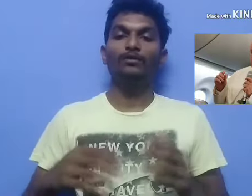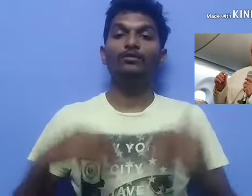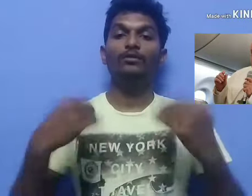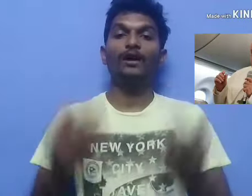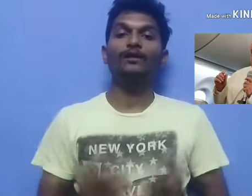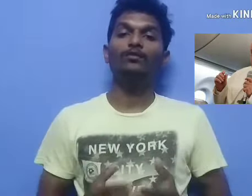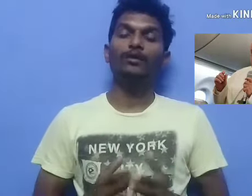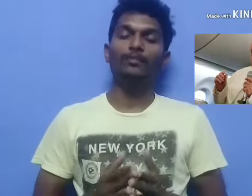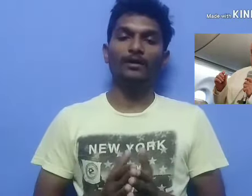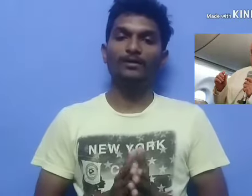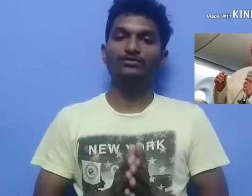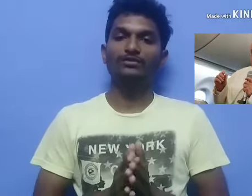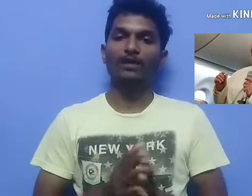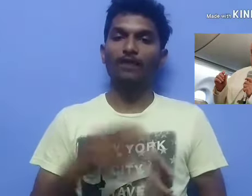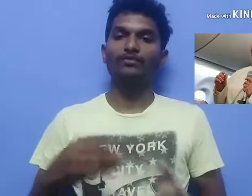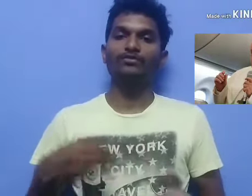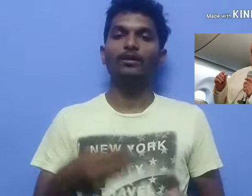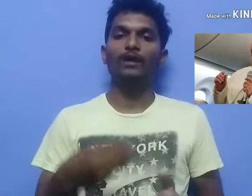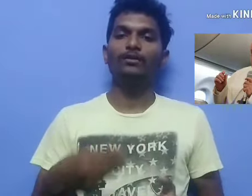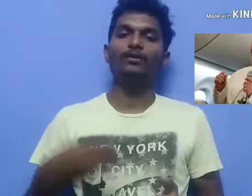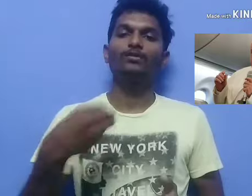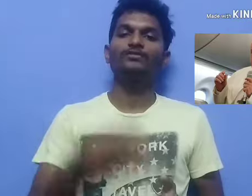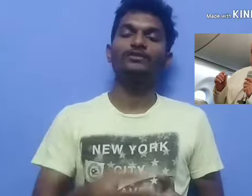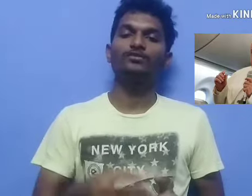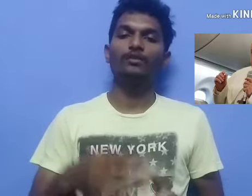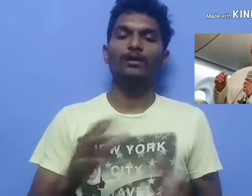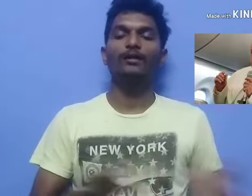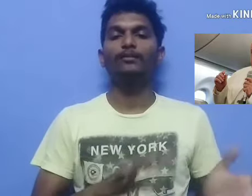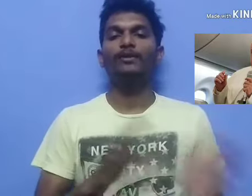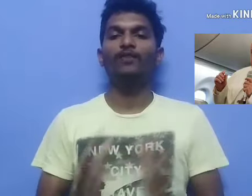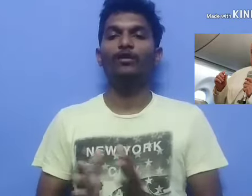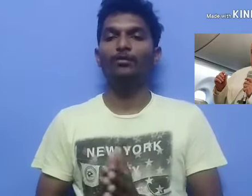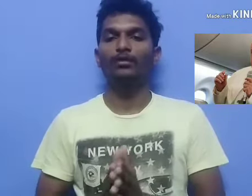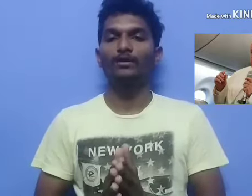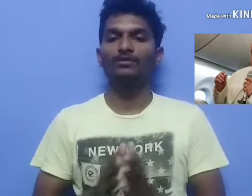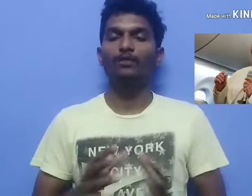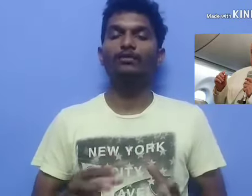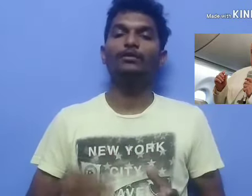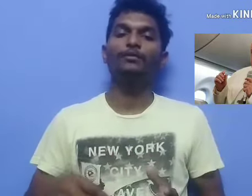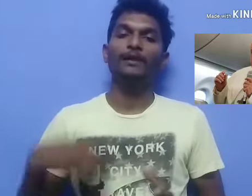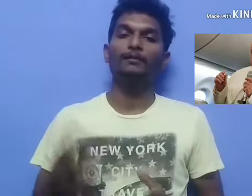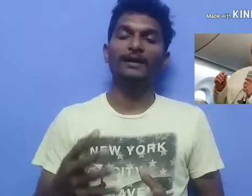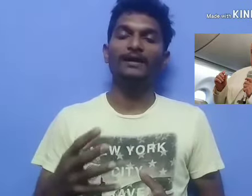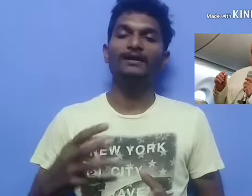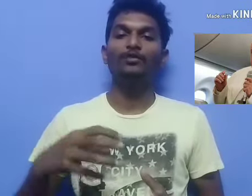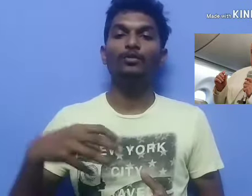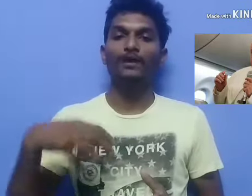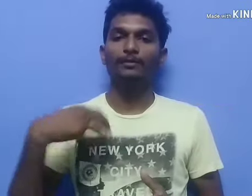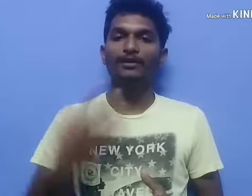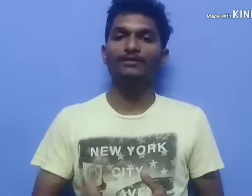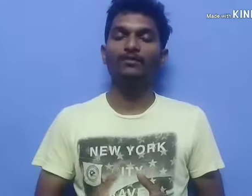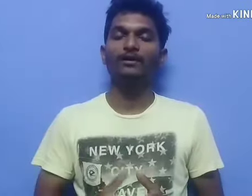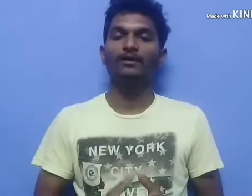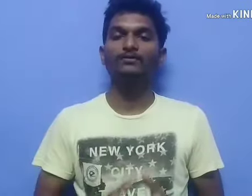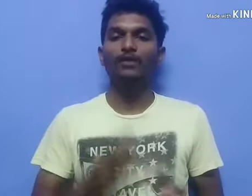அவர் வந்து ஒரு கடவுள் மாதிரி பார்க்குறாங்கன்னு வச்சுக்கோங்களேன். அவர் சொன்னால் அவர் ஏதோ ஒரு விஷயத்த சொல்கிறாங்கன்னா அதை அப்படியே ஃபாலோ பண்ணுவாங்க. ஸோ அவருக்கு வந்து மிக மக்கள்கிட்ட ஒரு மிகப்பெரிய செல்வாக்கு இருக்குது. ஸோ